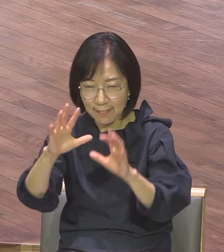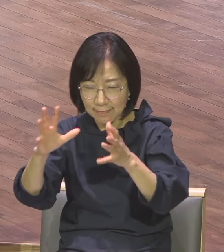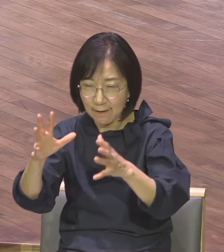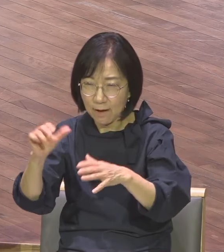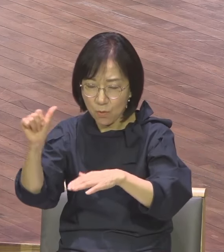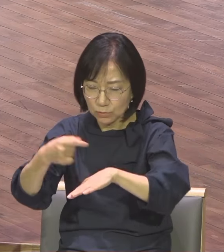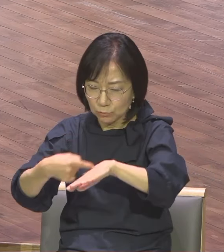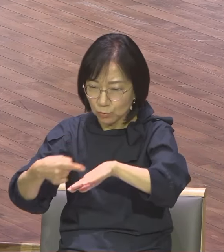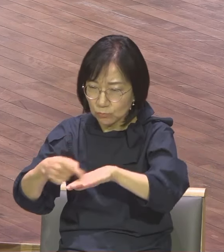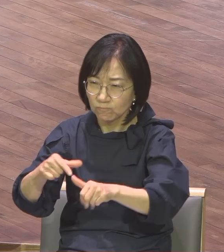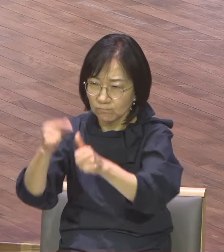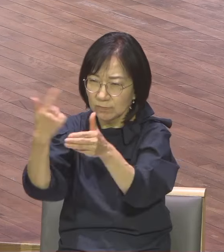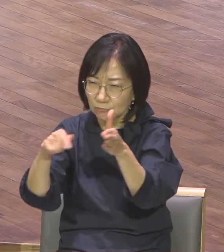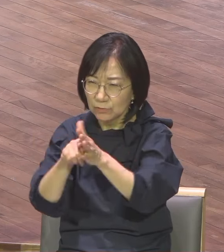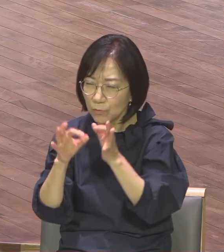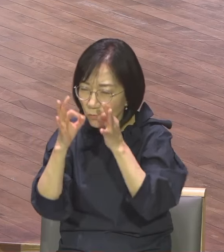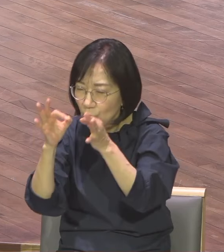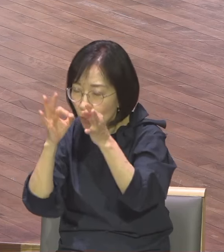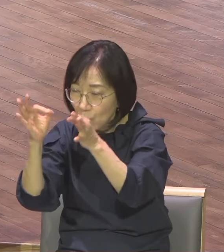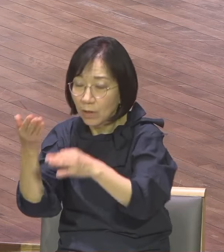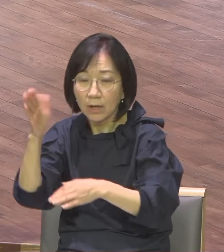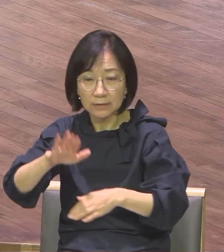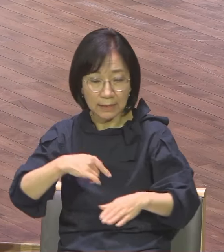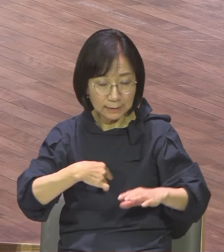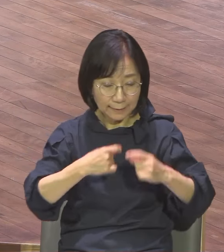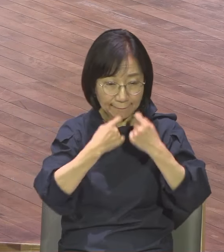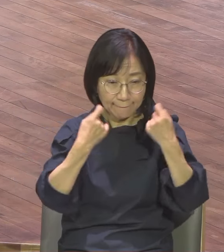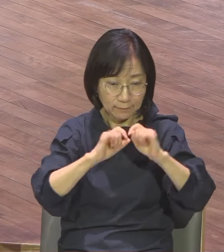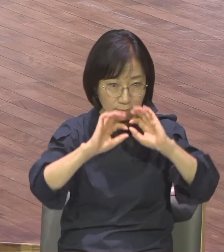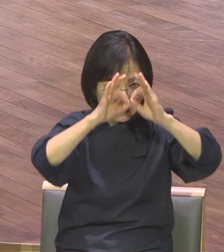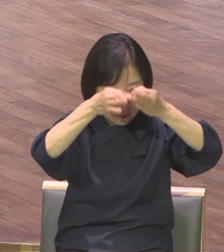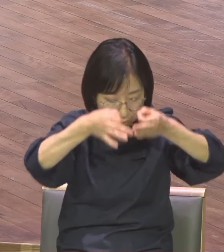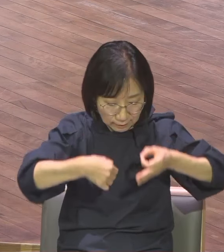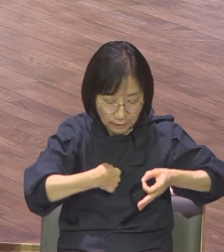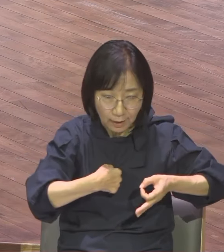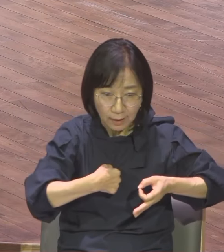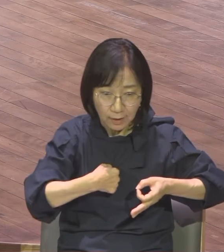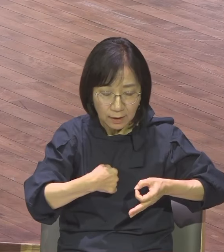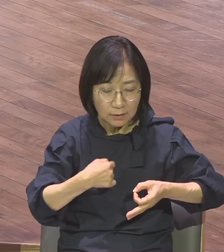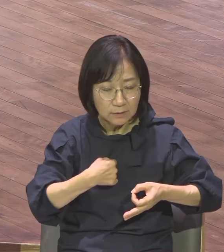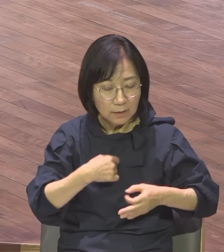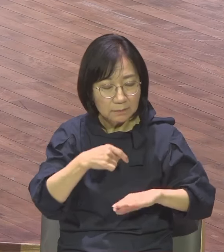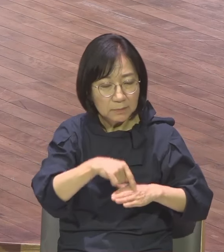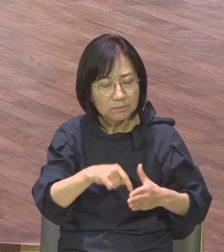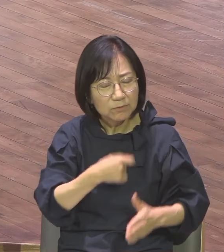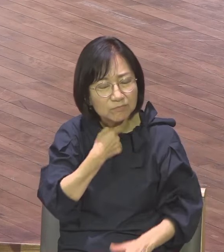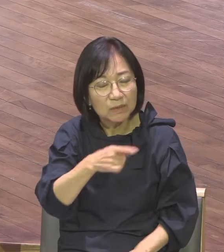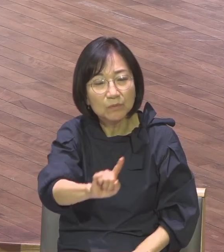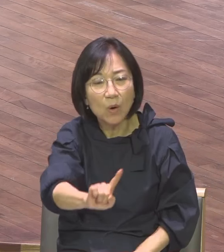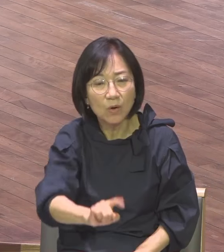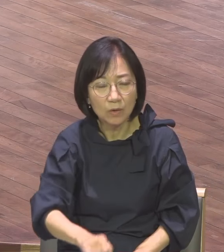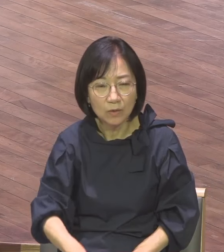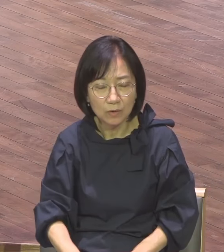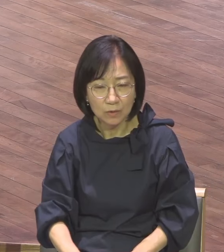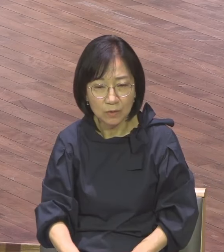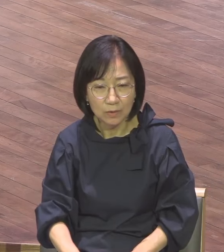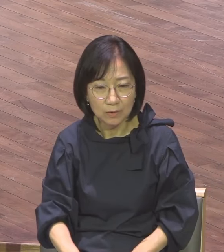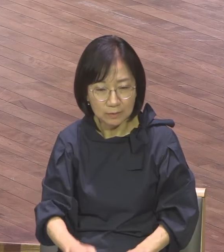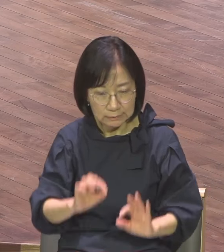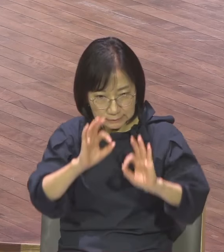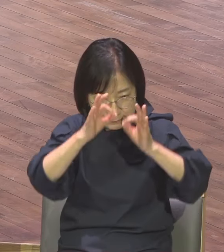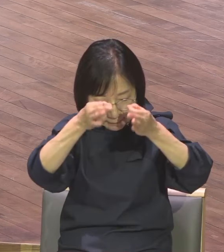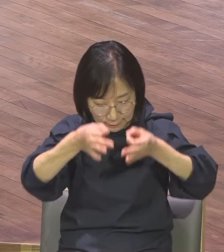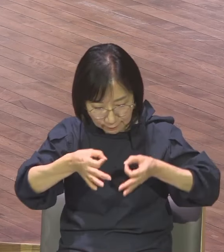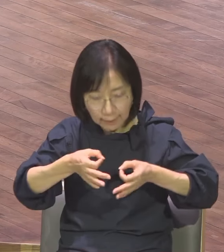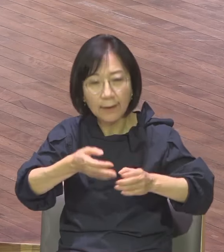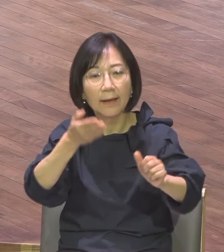난리를 치고 있는데 나는 뭐냐 지금? 내 심령 속에는 뭘 차지하고 있냐? 뭐가 가득 차 있냐? 무슨 동기가 있냐?